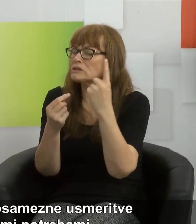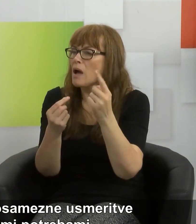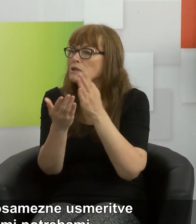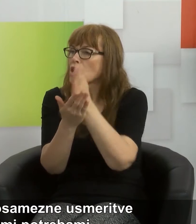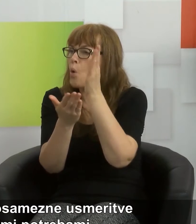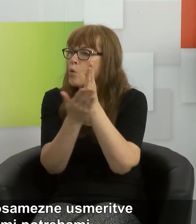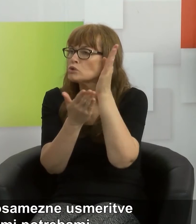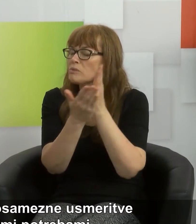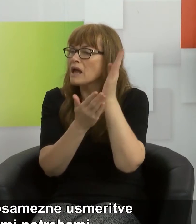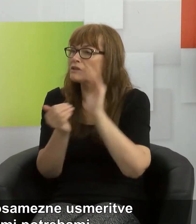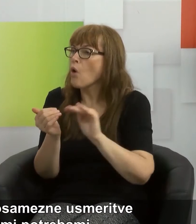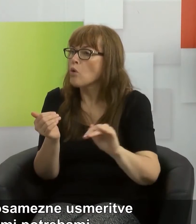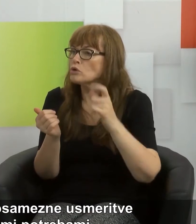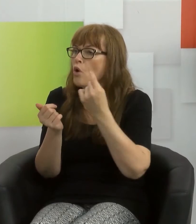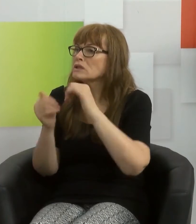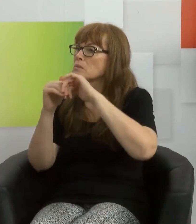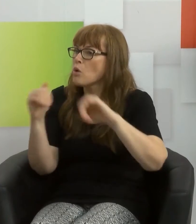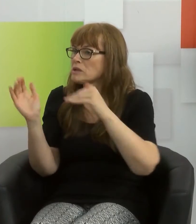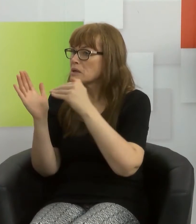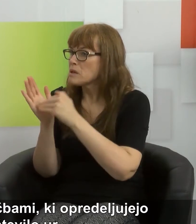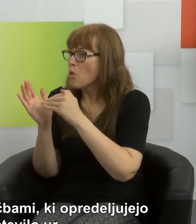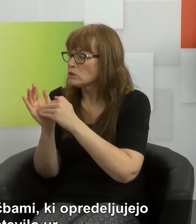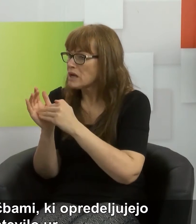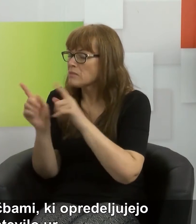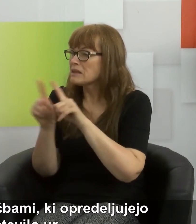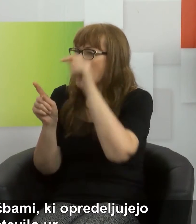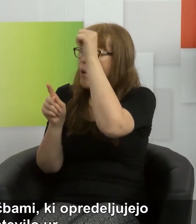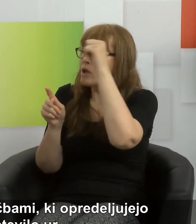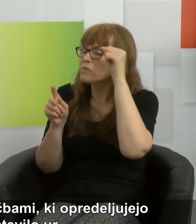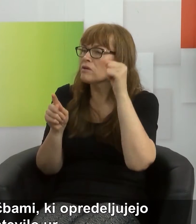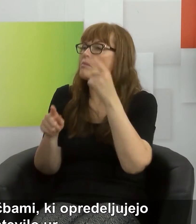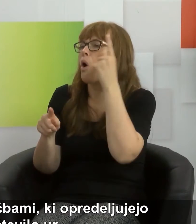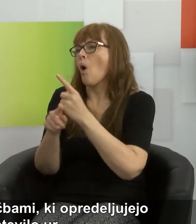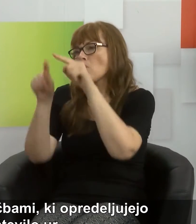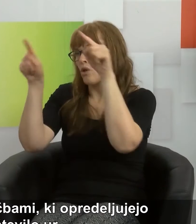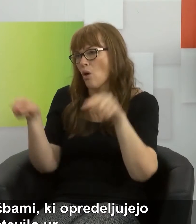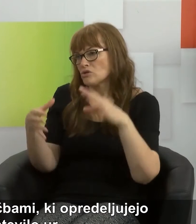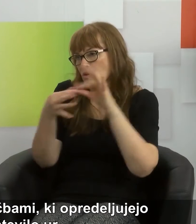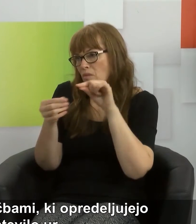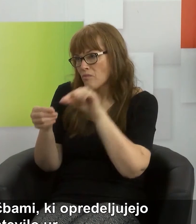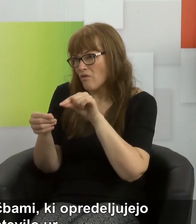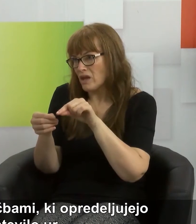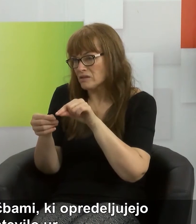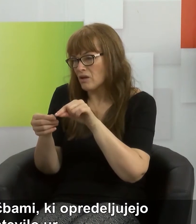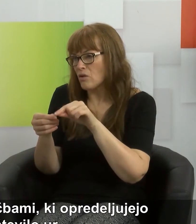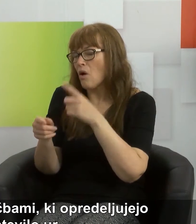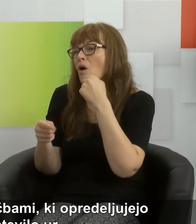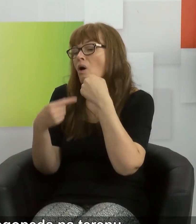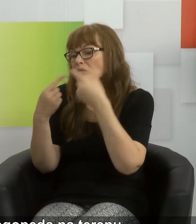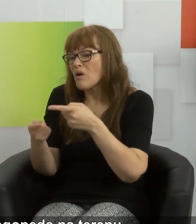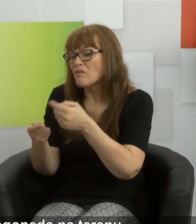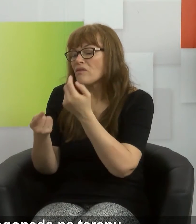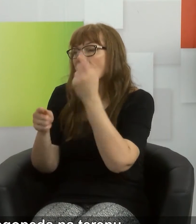otrok s posebnimi potrebami, tako imenovanimi odločbami, ki opredeljujejo določeno število